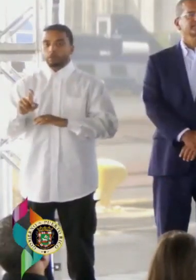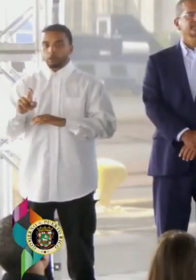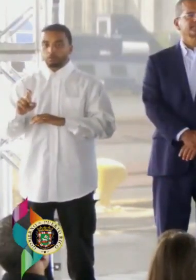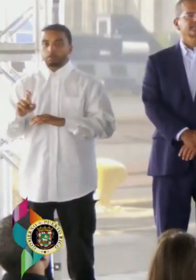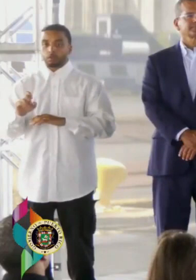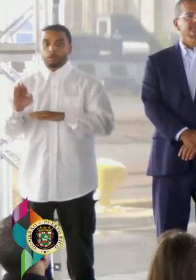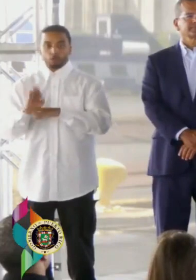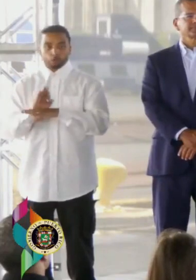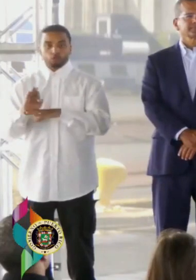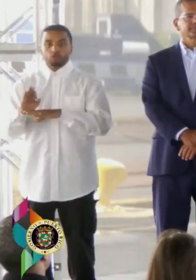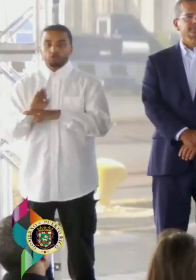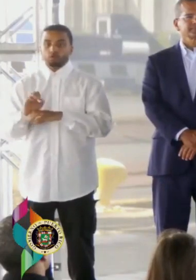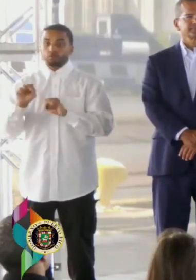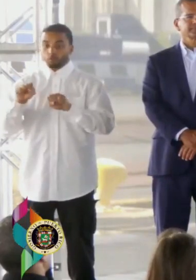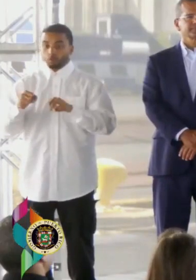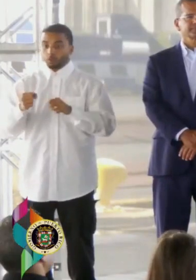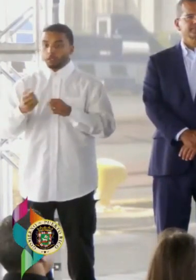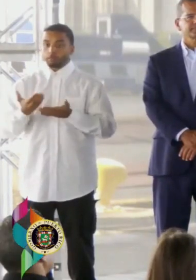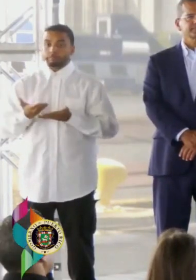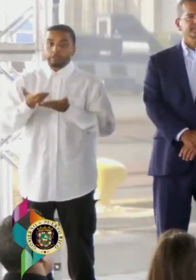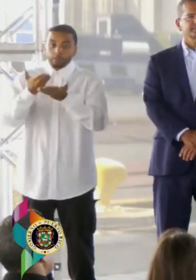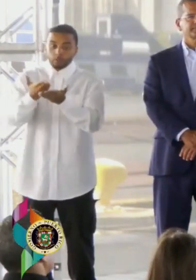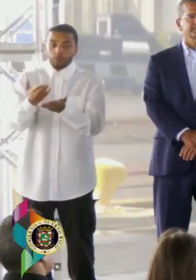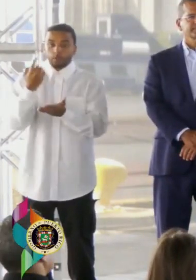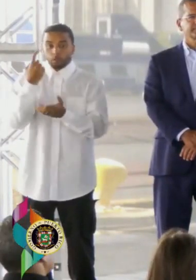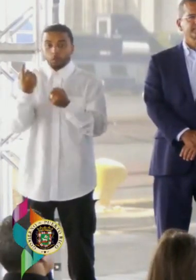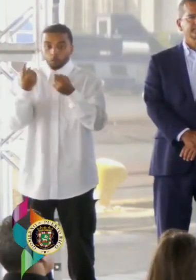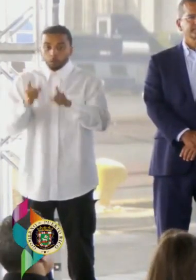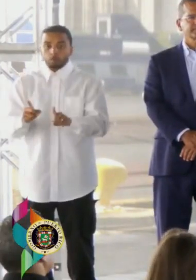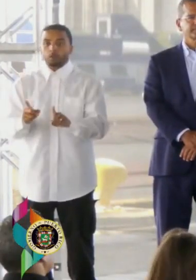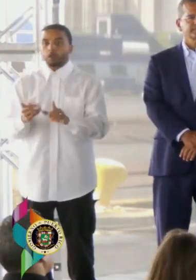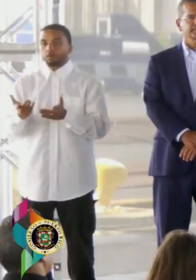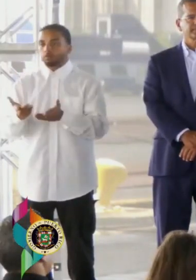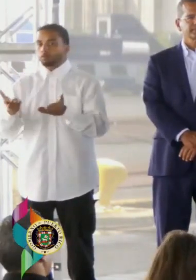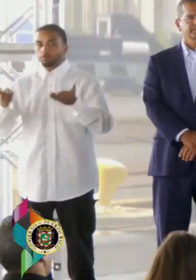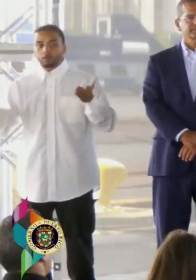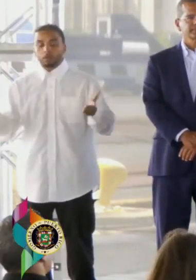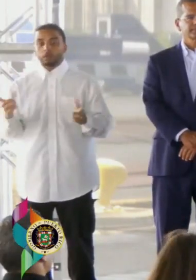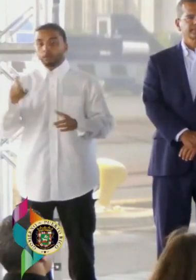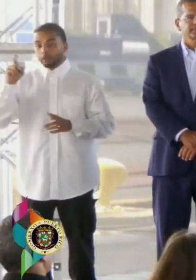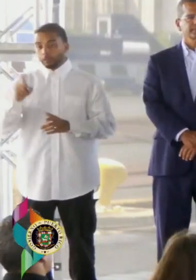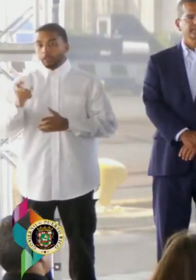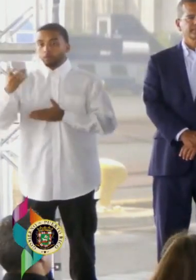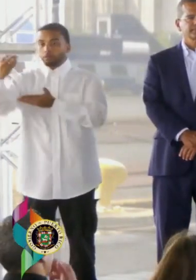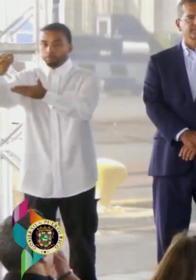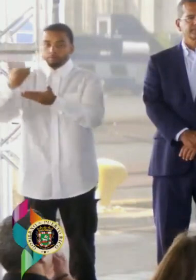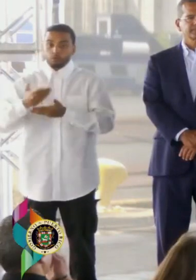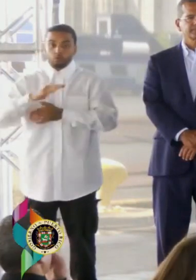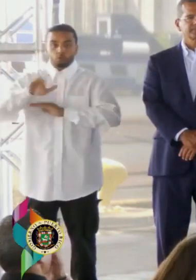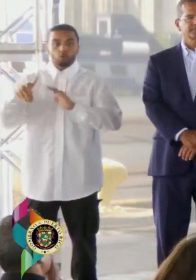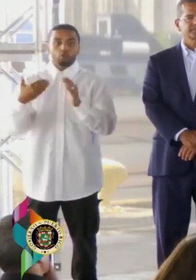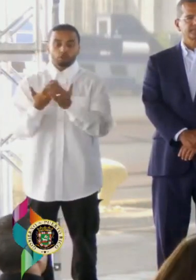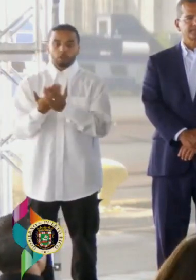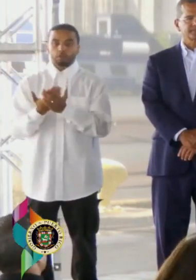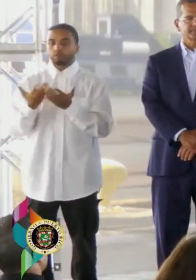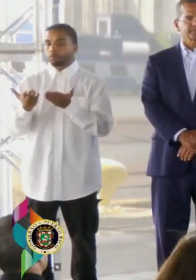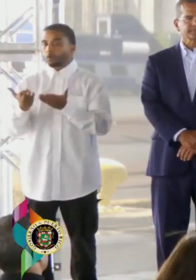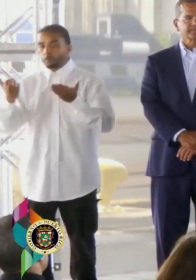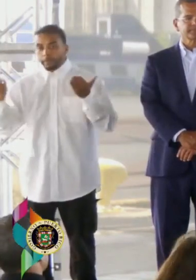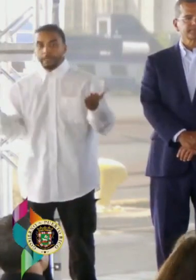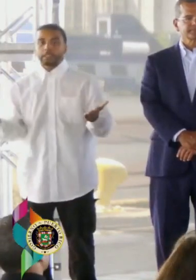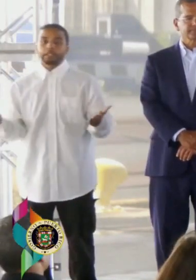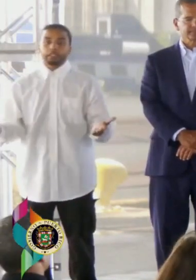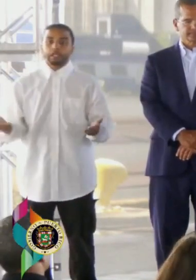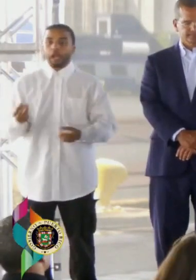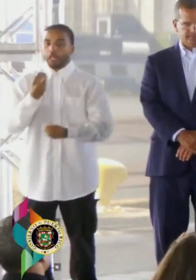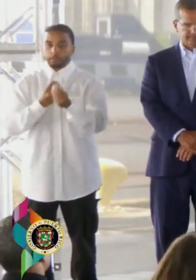disponibles cuando un evento de la naturaleza sucede y necesitamos recibir más que nunca eh toda esa mercancía todos esos alimentos